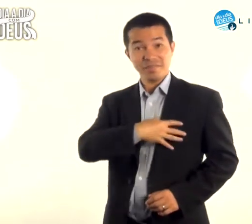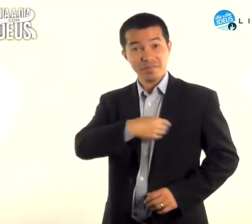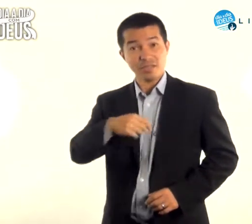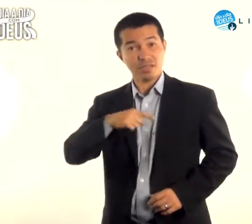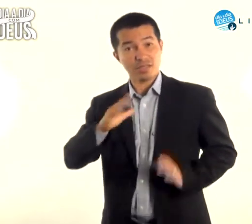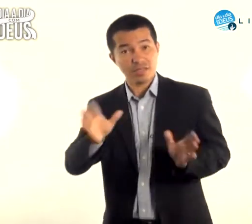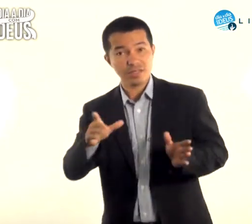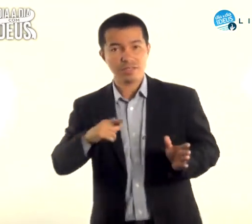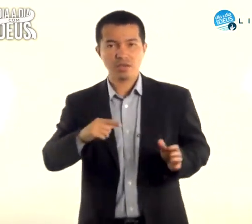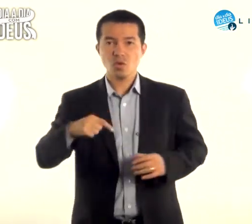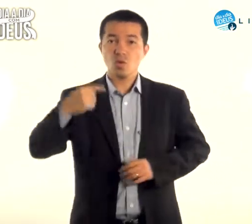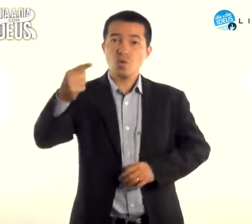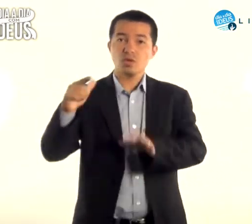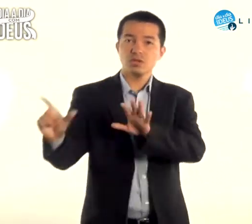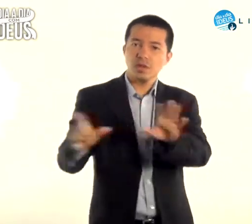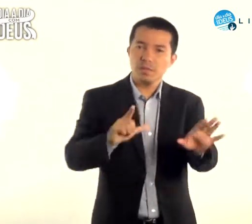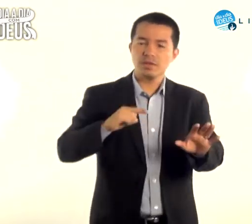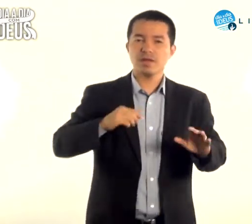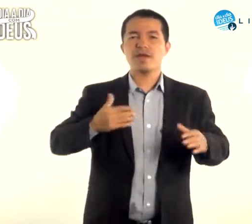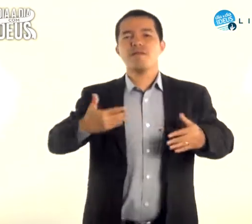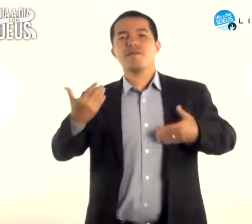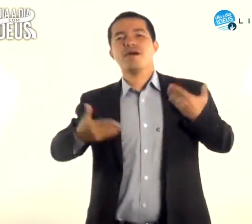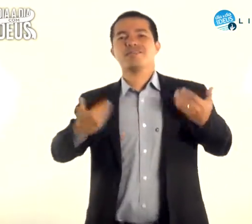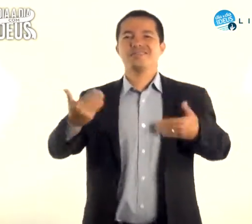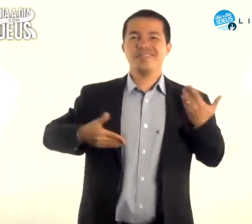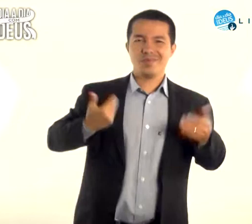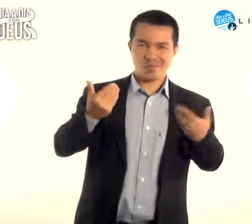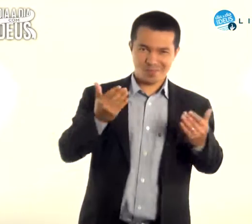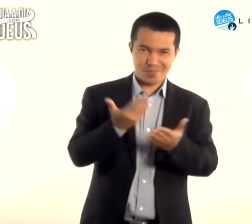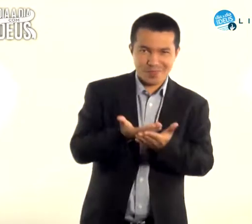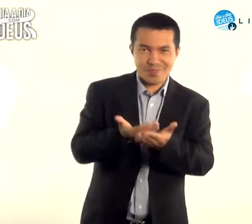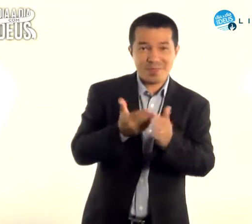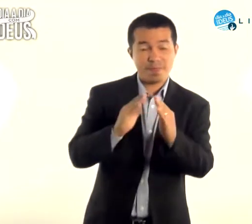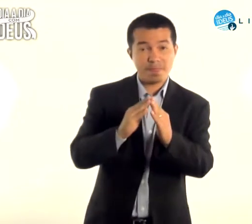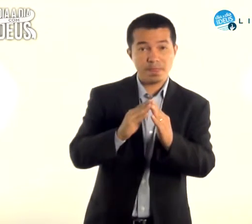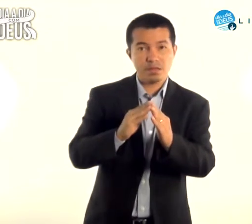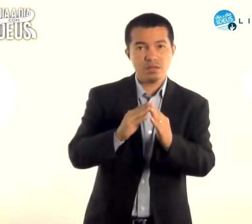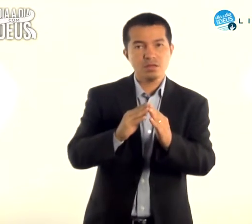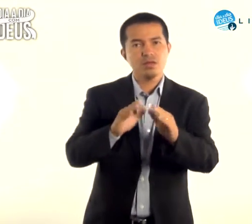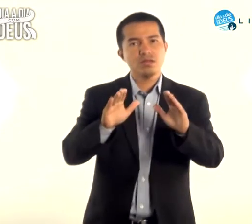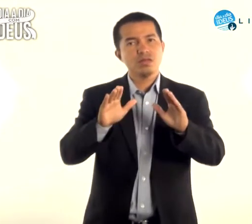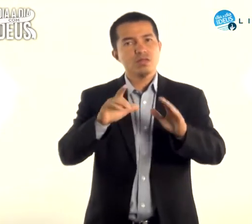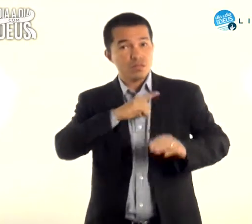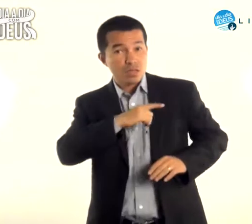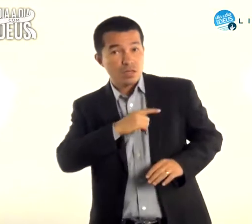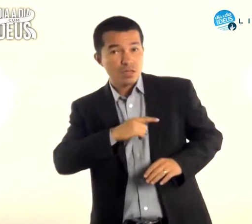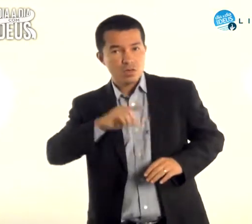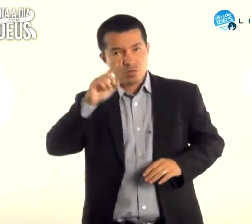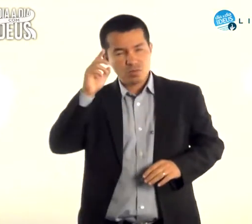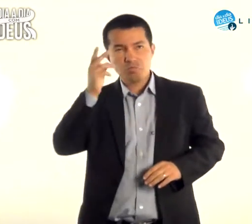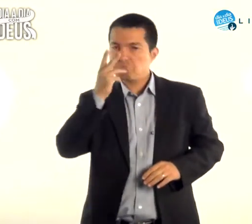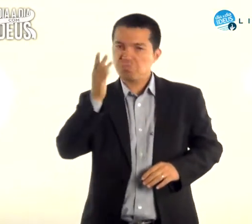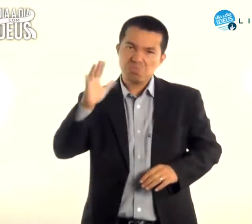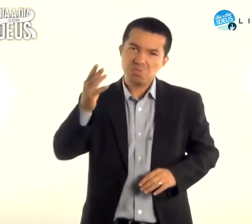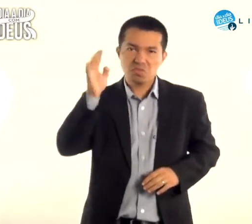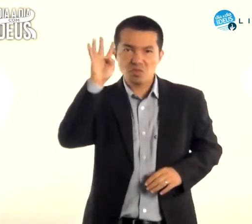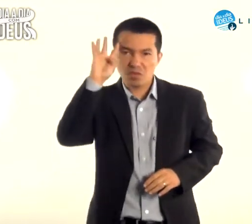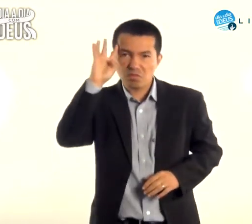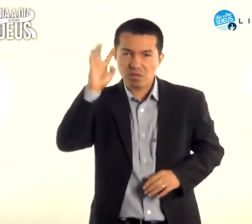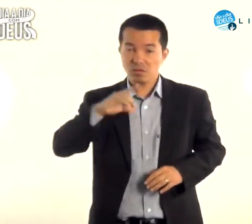escola na semana que vem agora, essa semana, começando hoje, né? E no meio da semana tem um passeio da escola, mas ela já está há